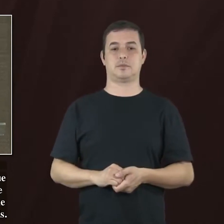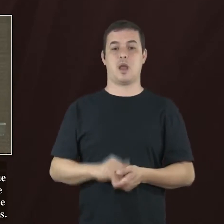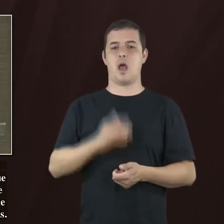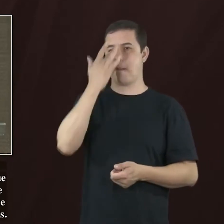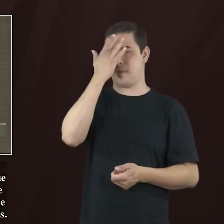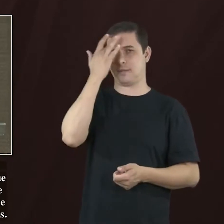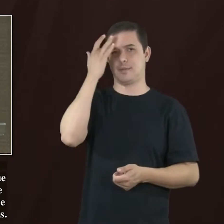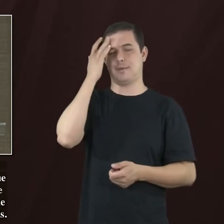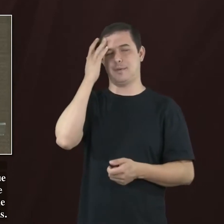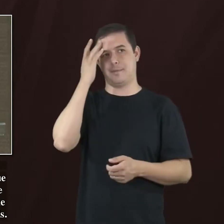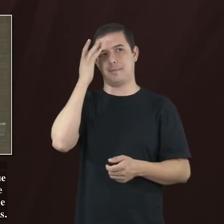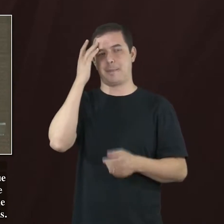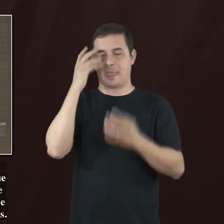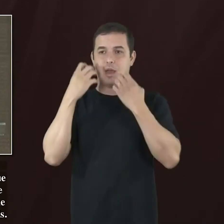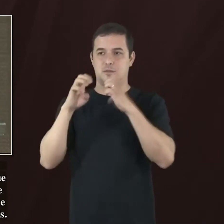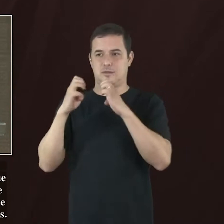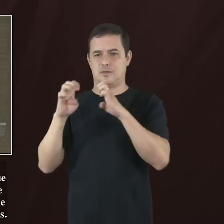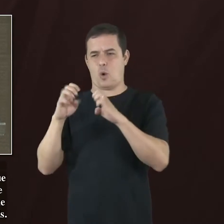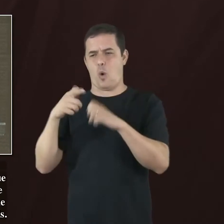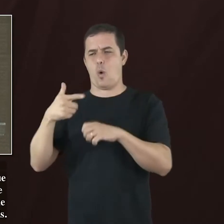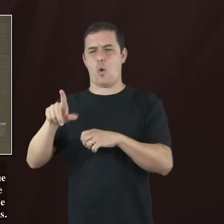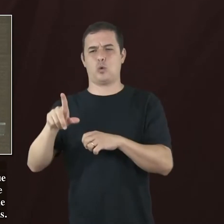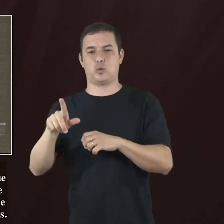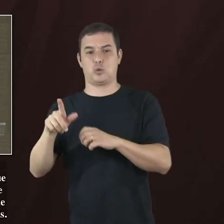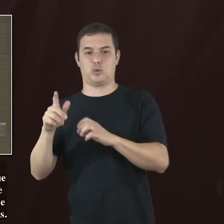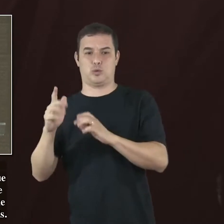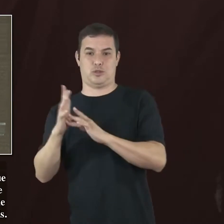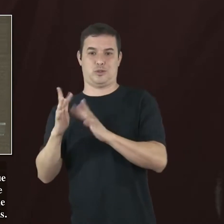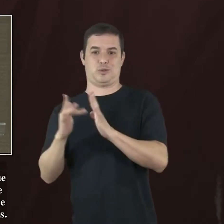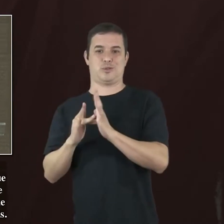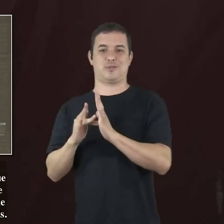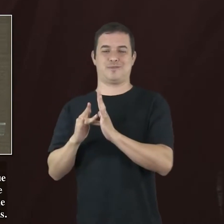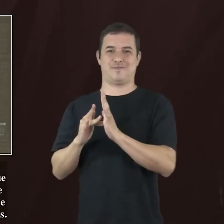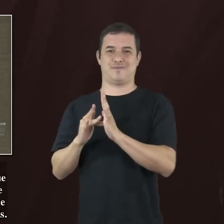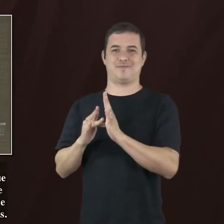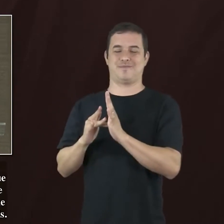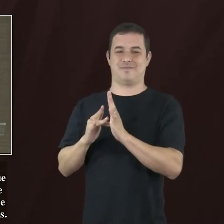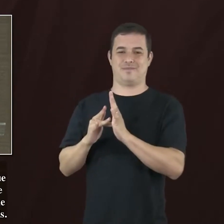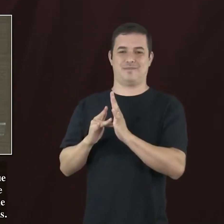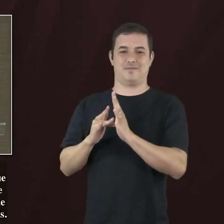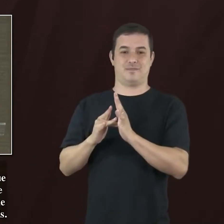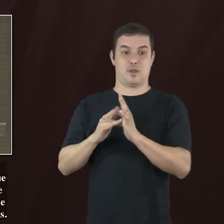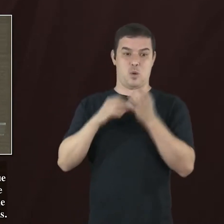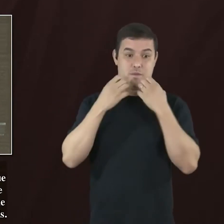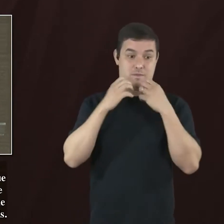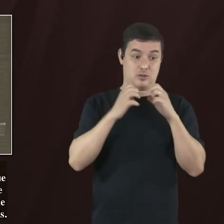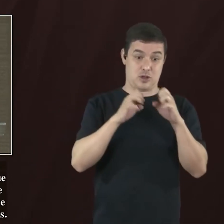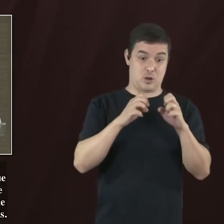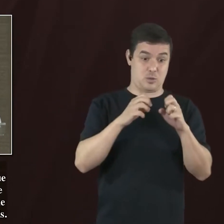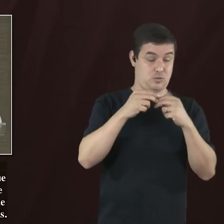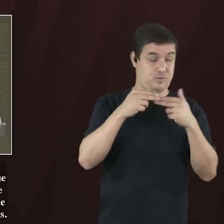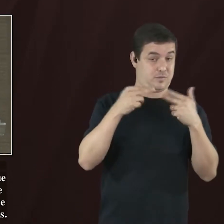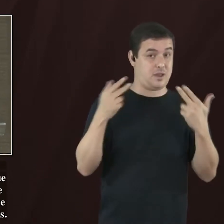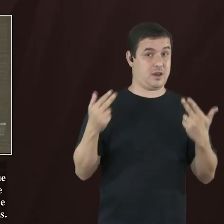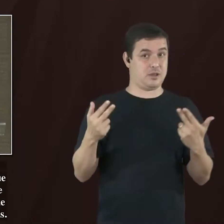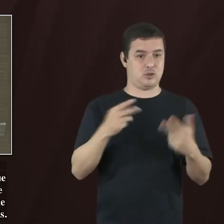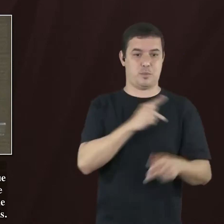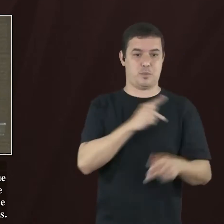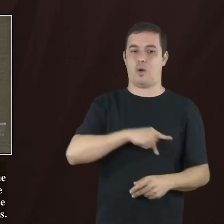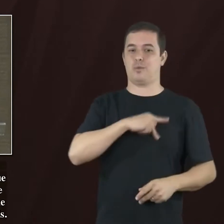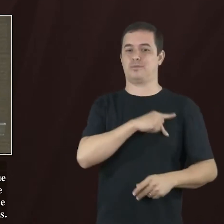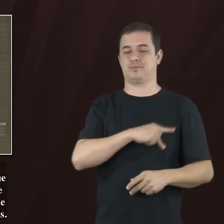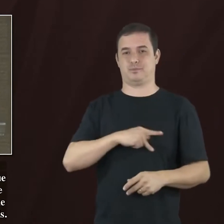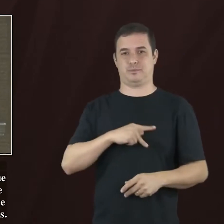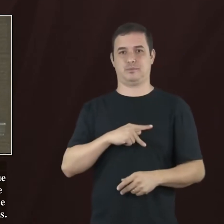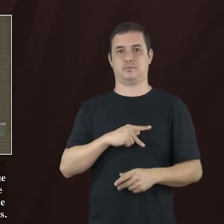espírito diferente que não tendes recebido, o evangelho diferente que não tendes abraçado, a